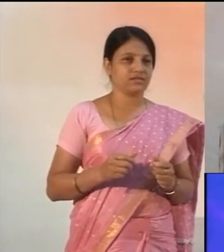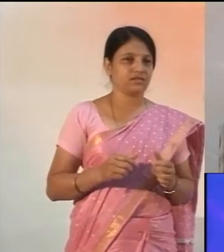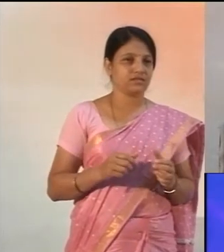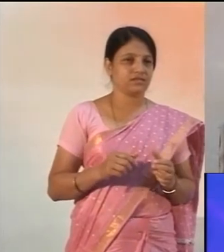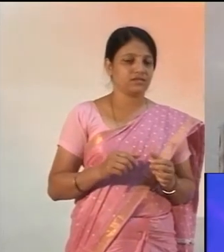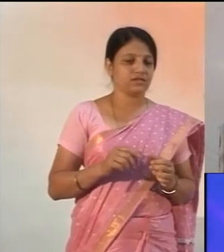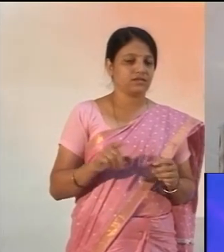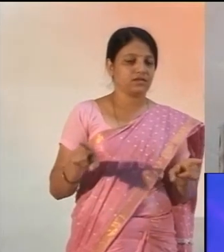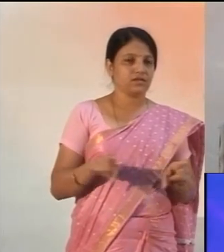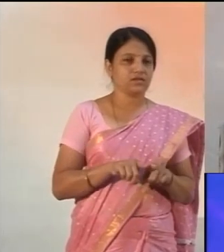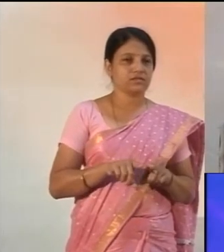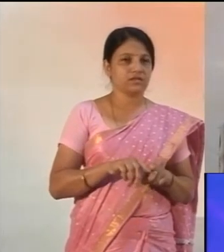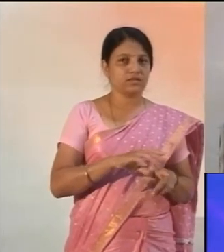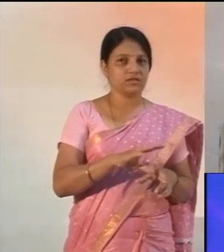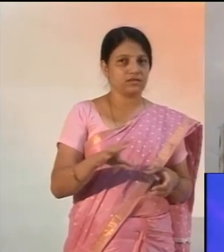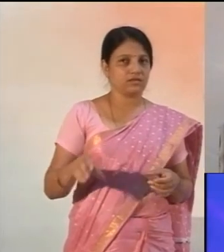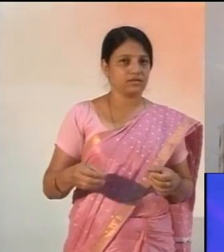एक सा दिया है।